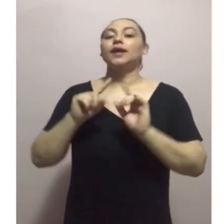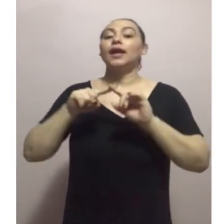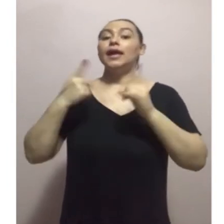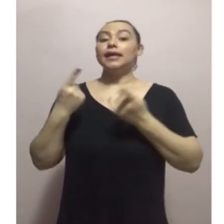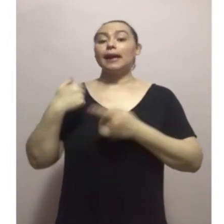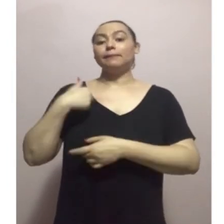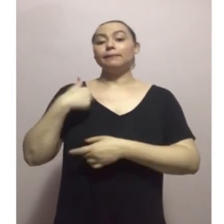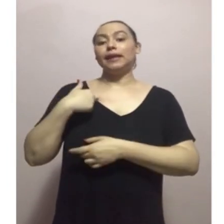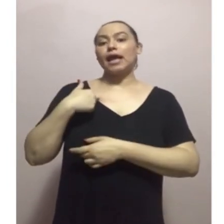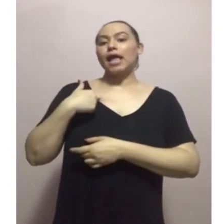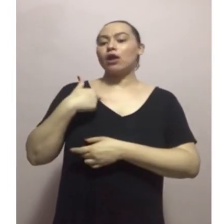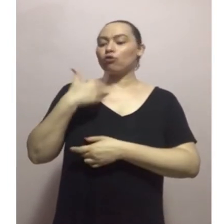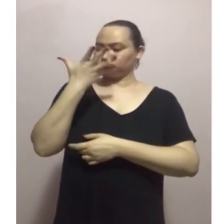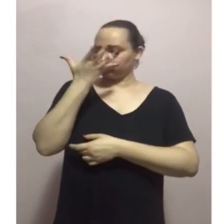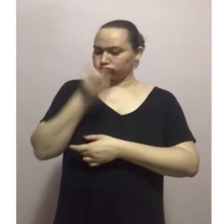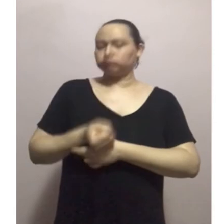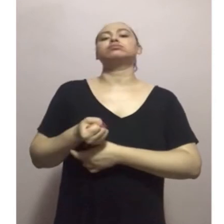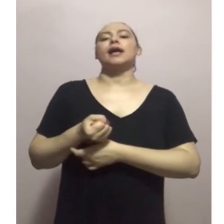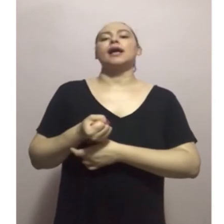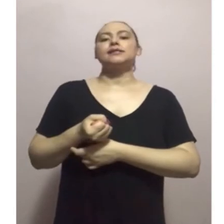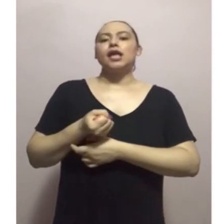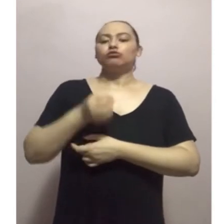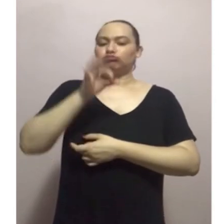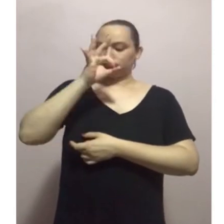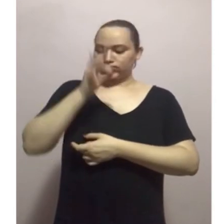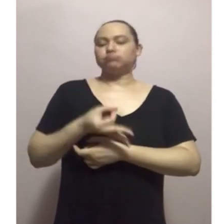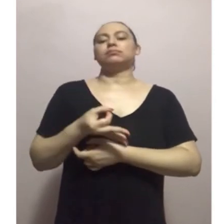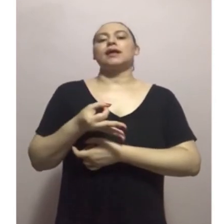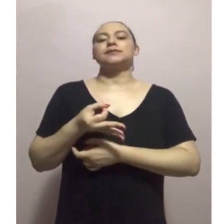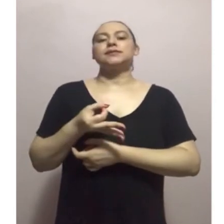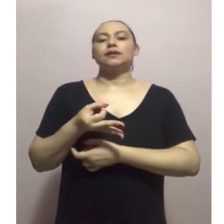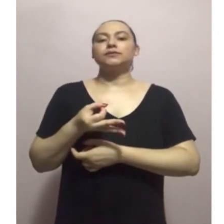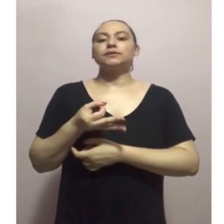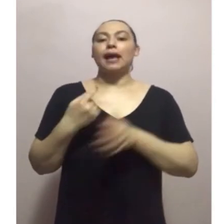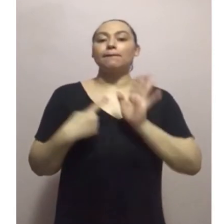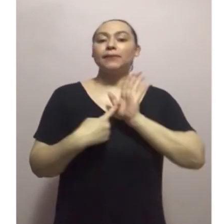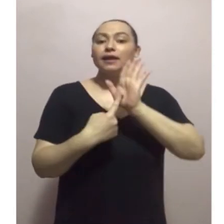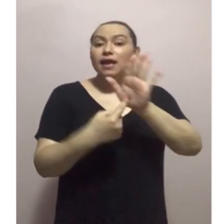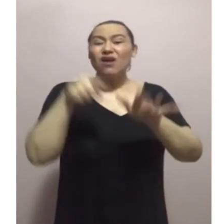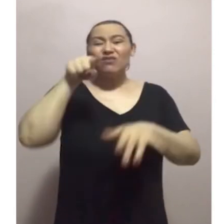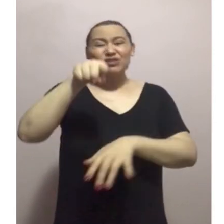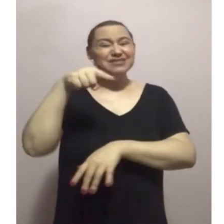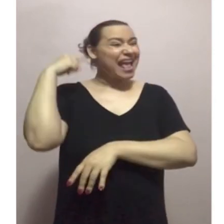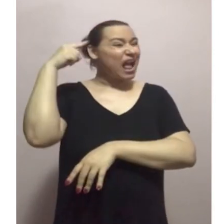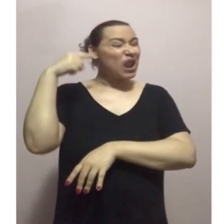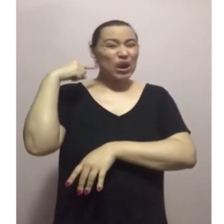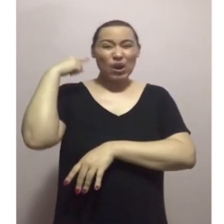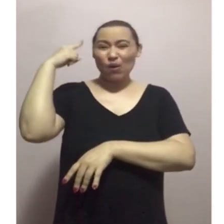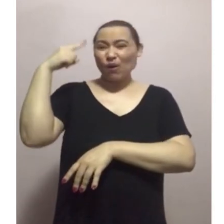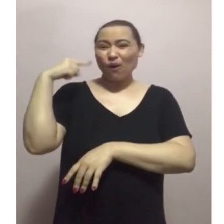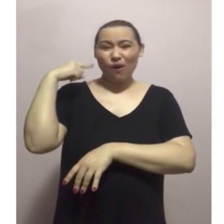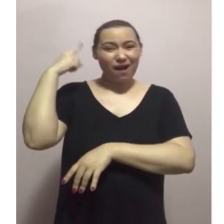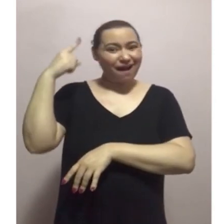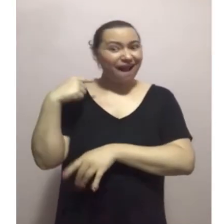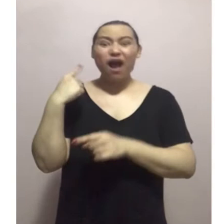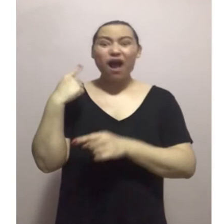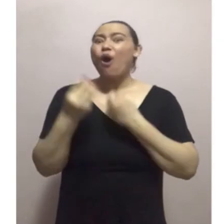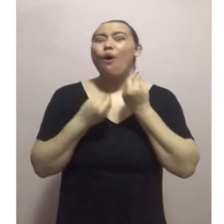a minha decisão de fazer o lançamento da peça, que muita gente falou para mim, você é louca, você